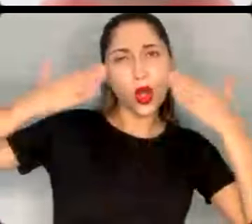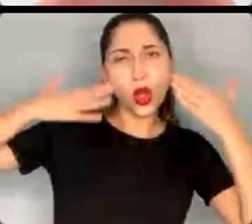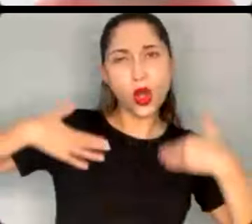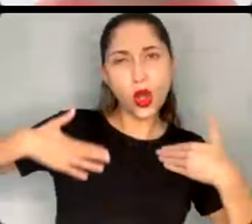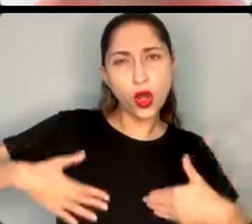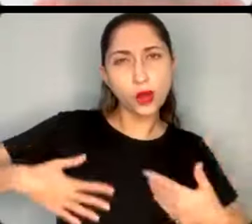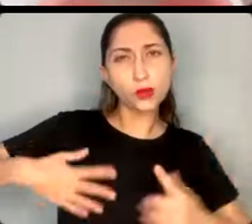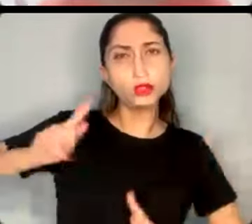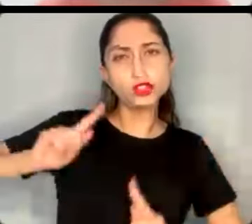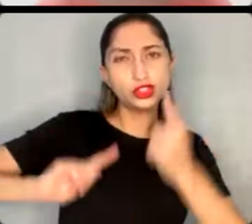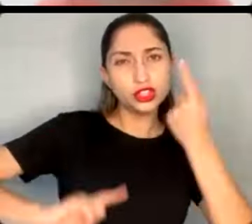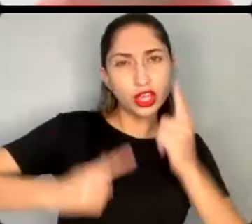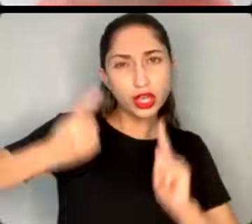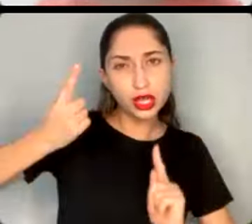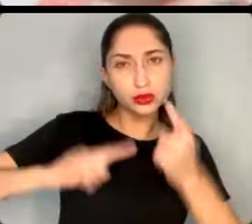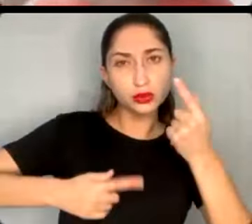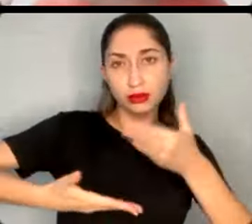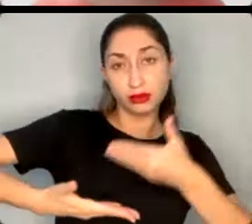vai também